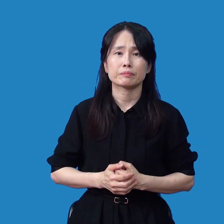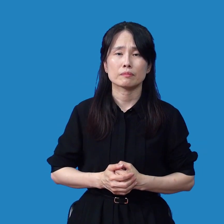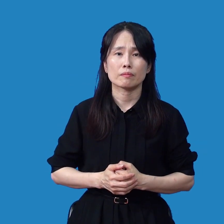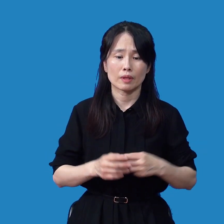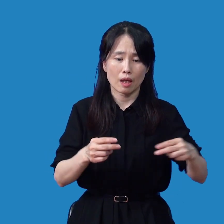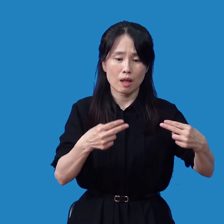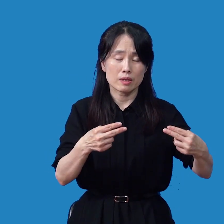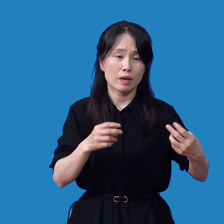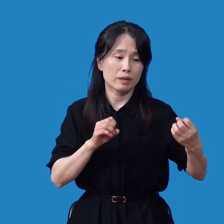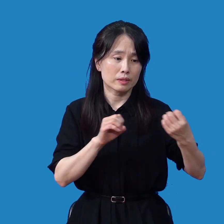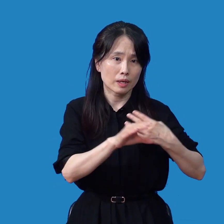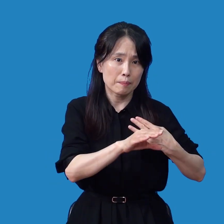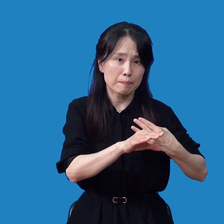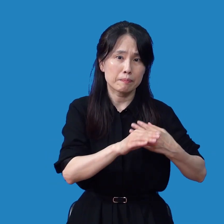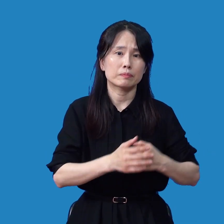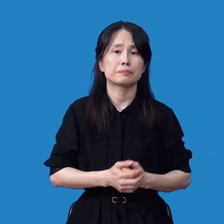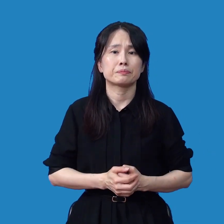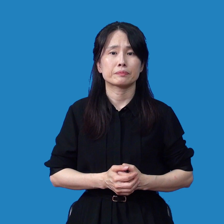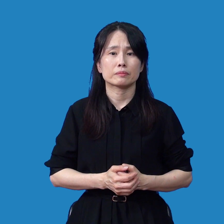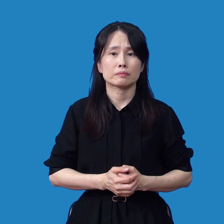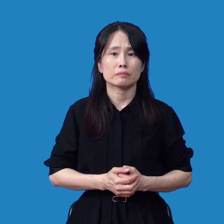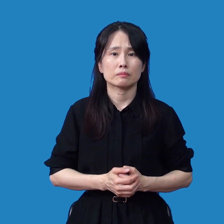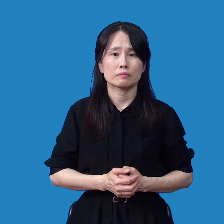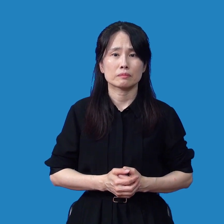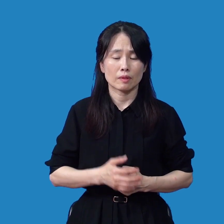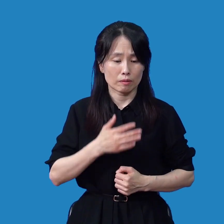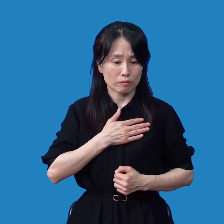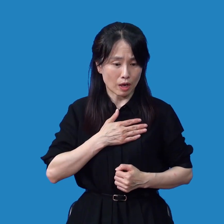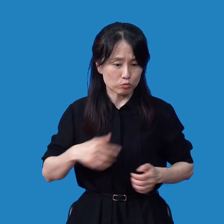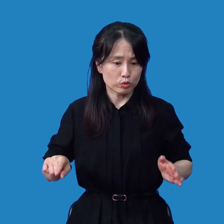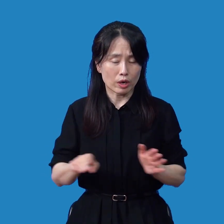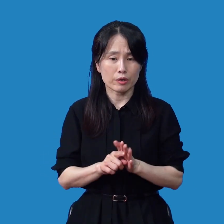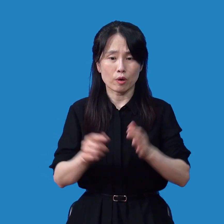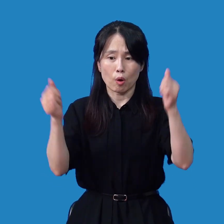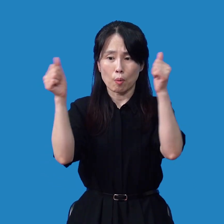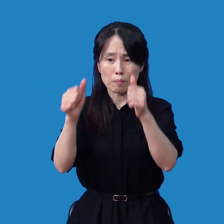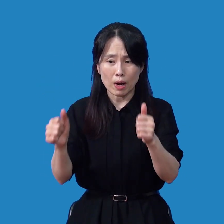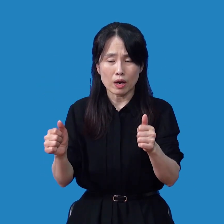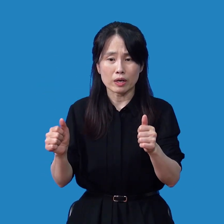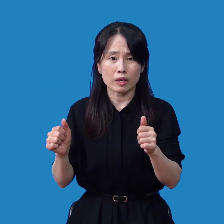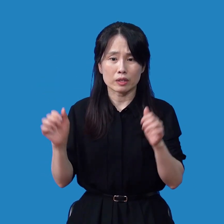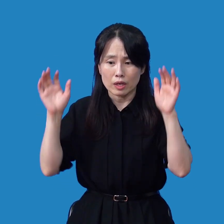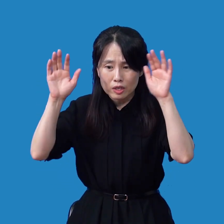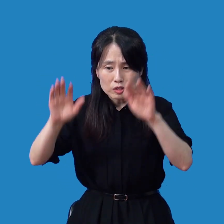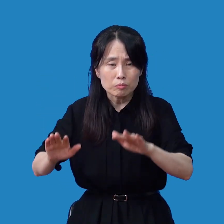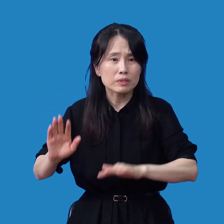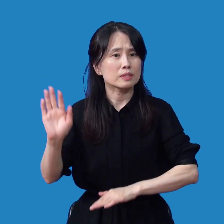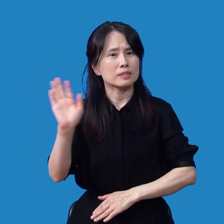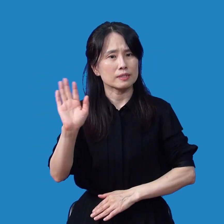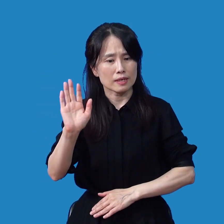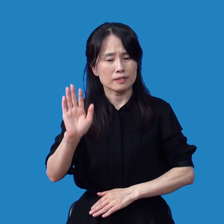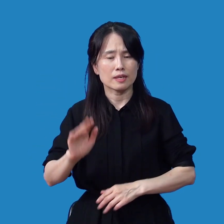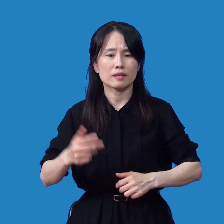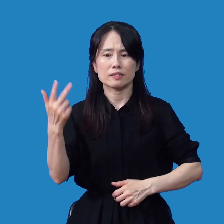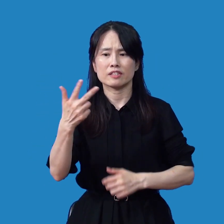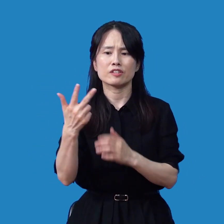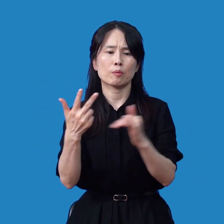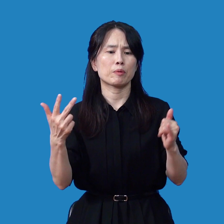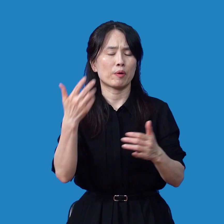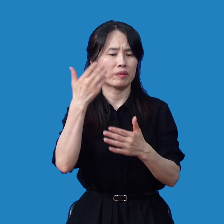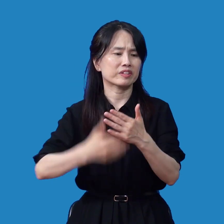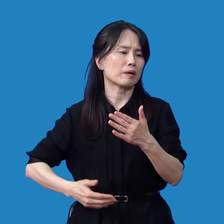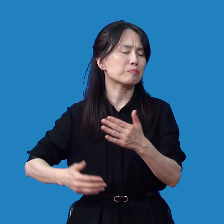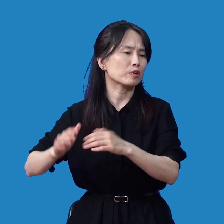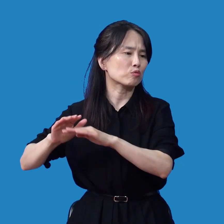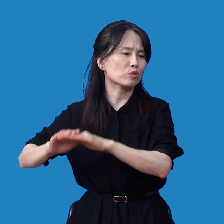그에게 하신 대답이 무엇이냐? 내가 나를 위하여 발에게 무릎을 꿇지 아니한 사람 7,000명을